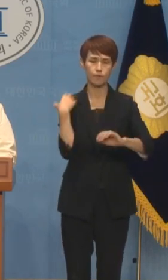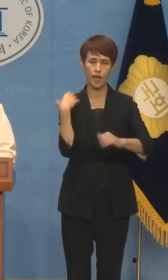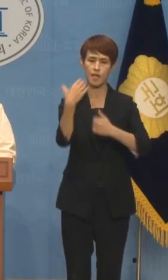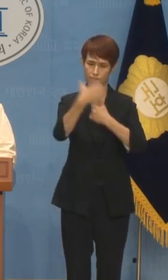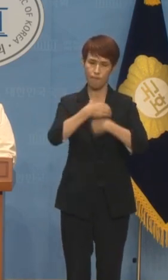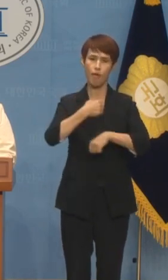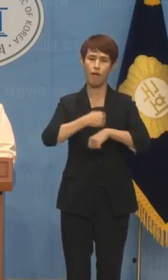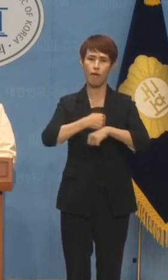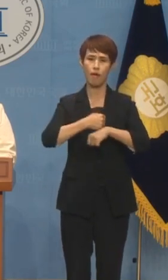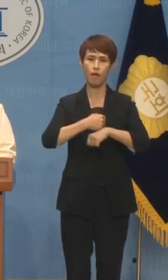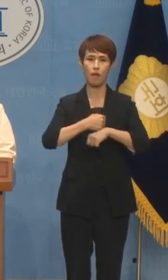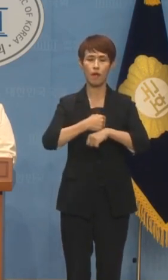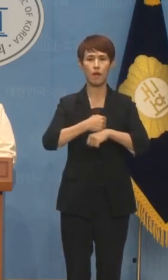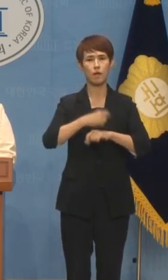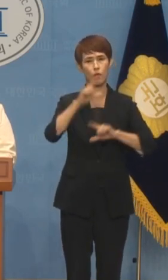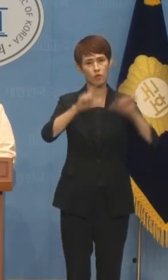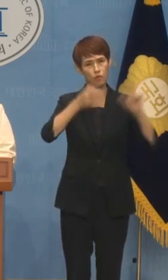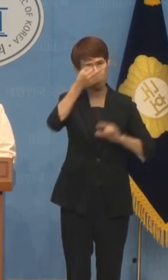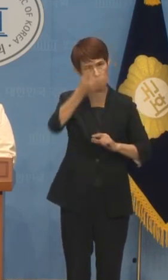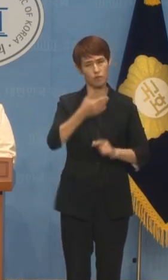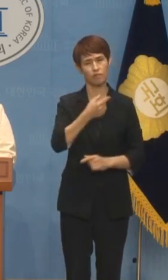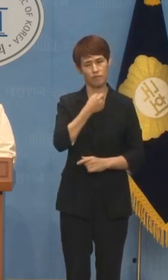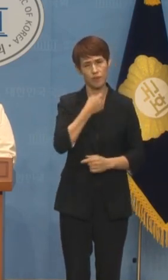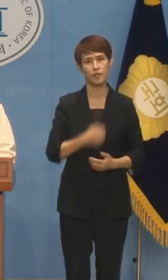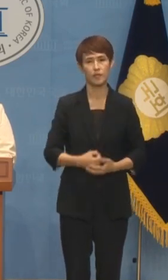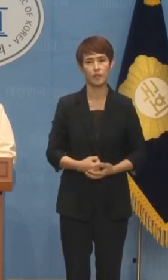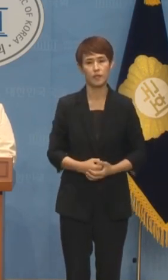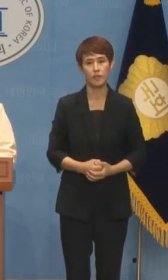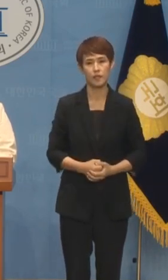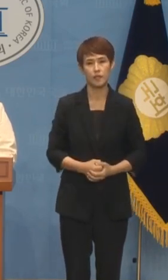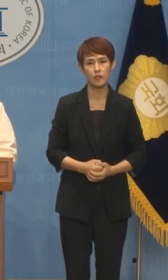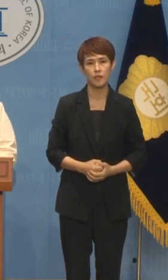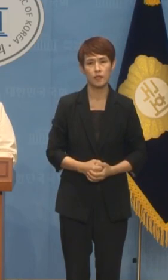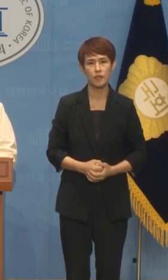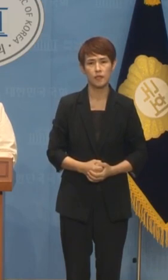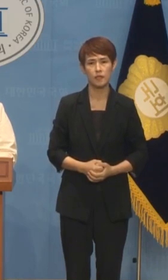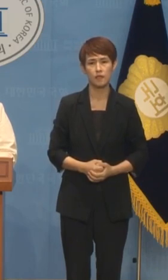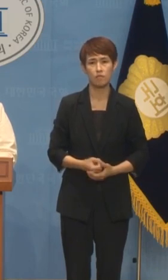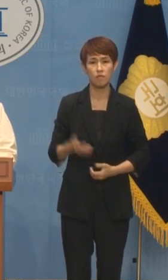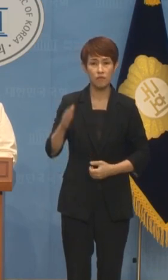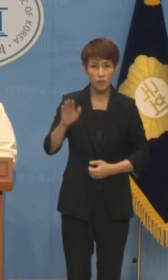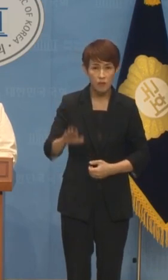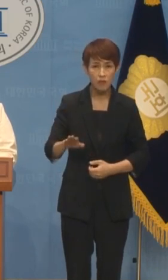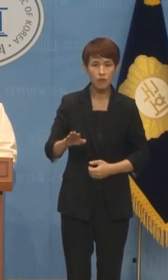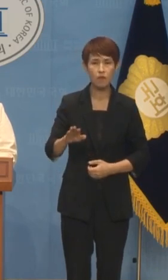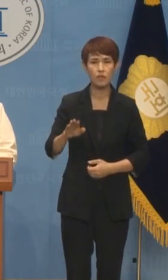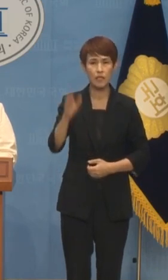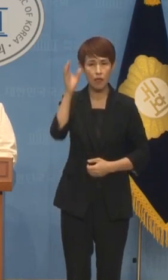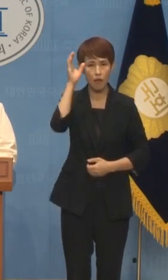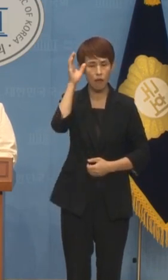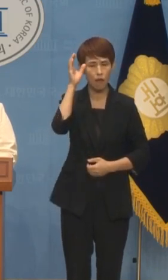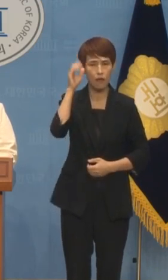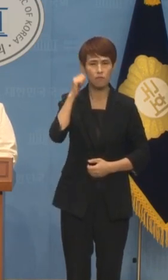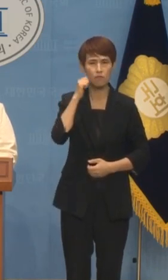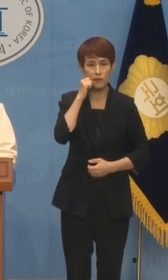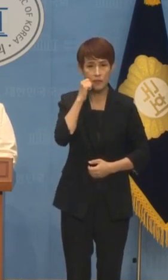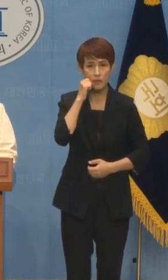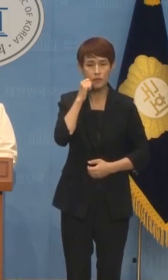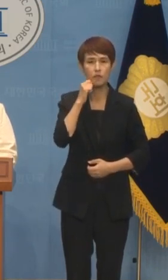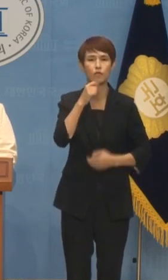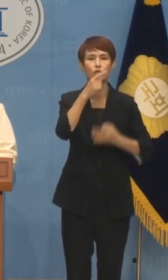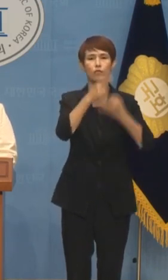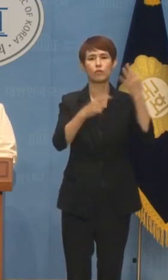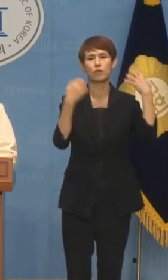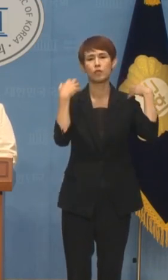책임지겠다는 의지를 보여주길 바랬습니다. 하지만 처참히 그 기대를 저버린 것은